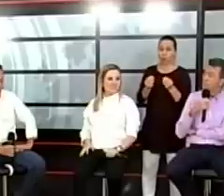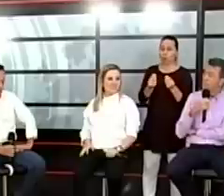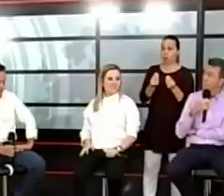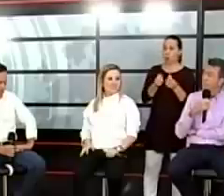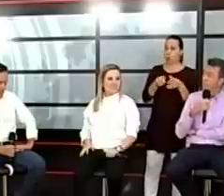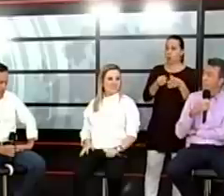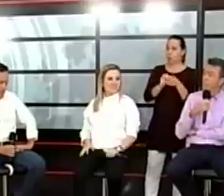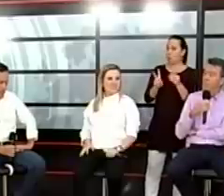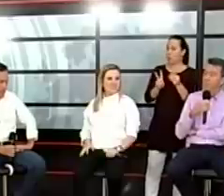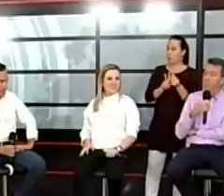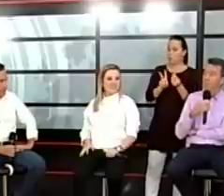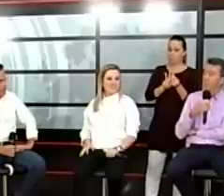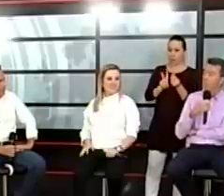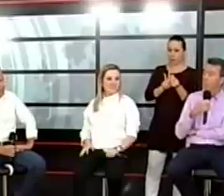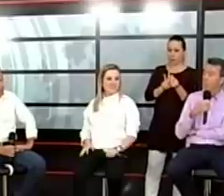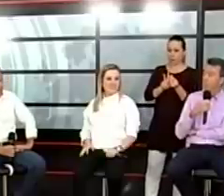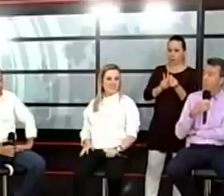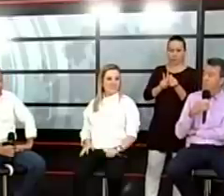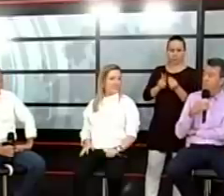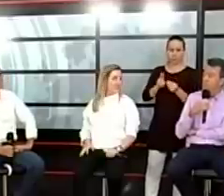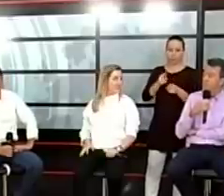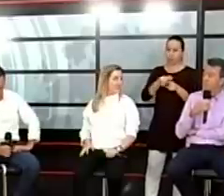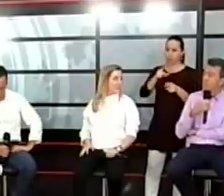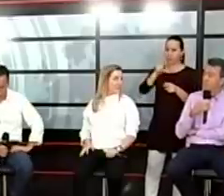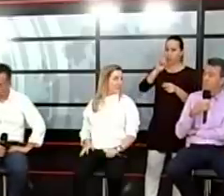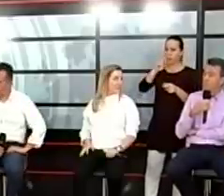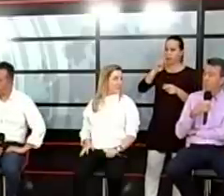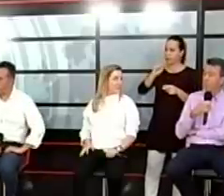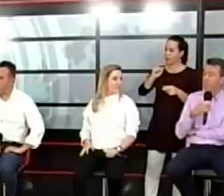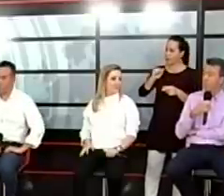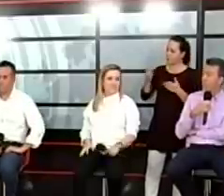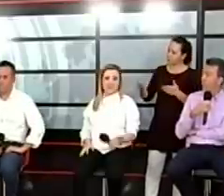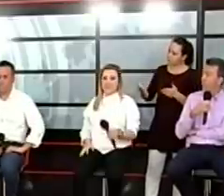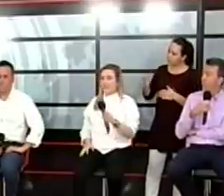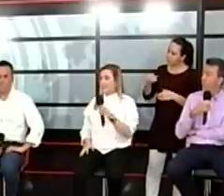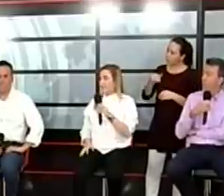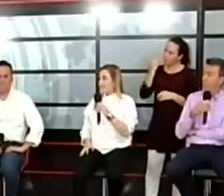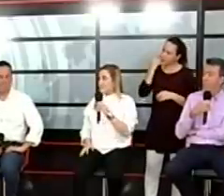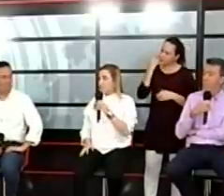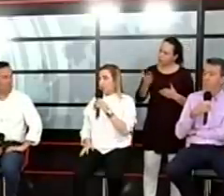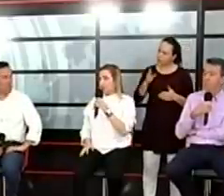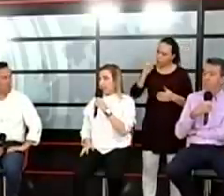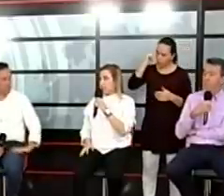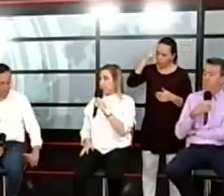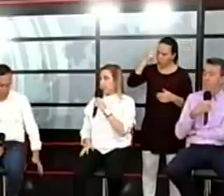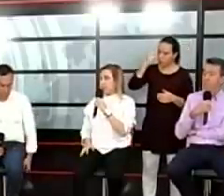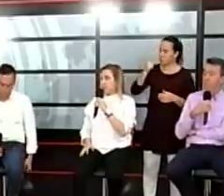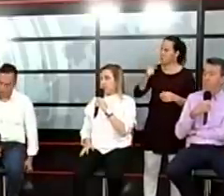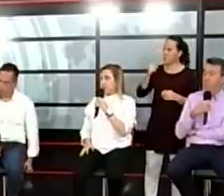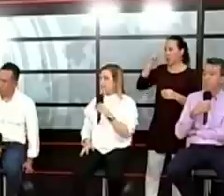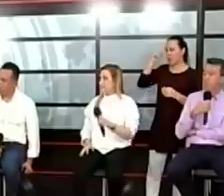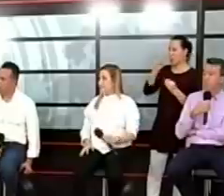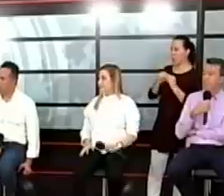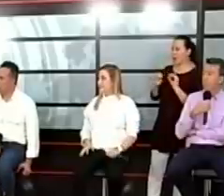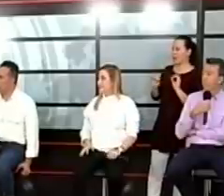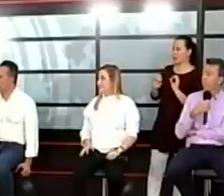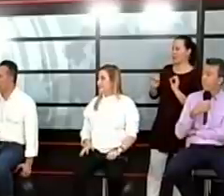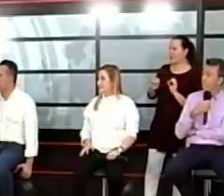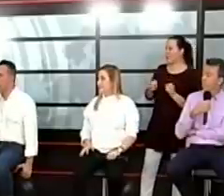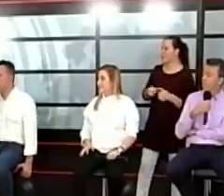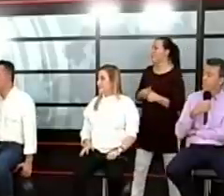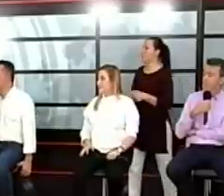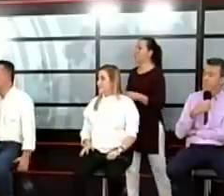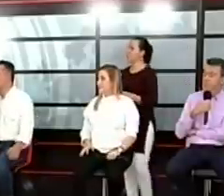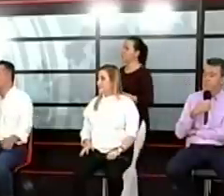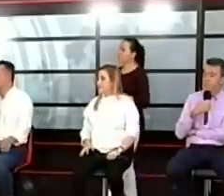Arango. ¿Lina Arango? Sí. ¿Su candidato o candidata a gobernación todavía la tiene no definida? Está definida. ¿Usted la